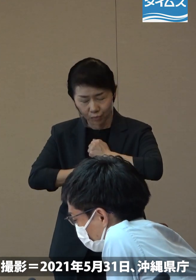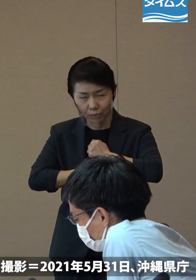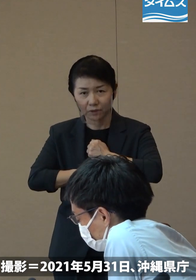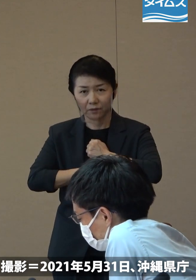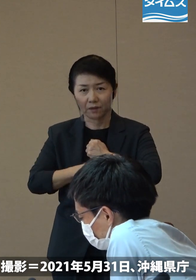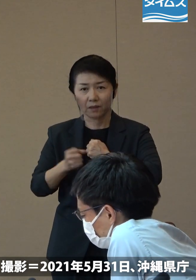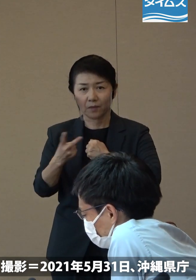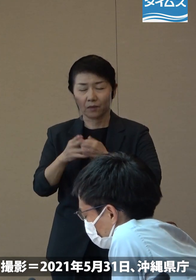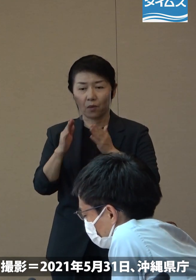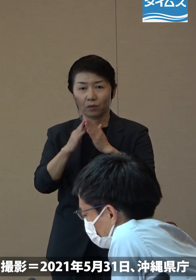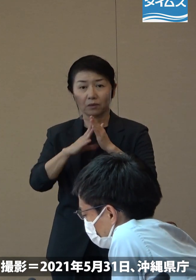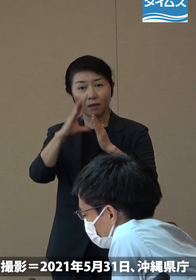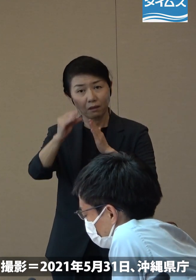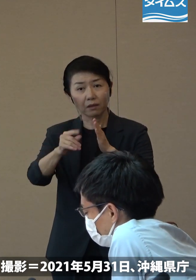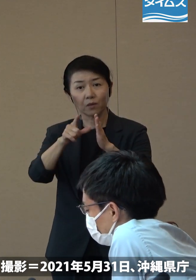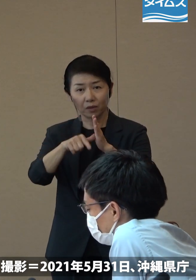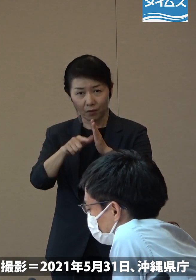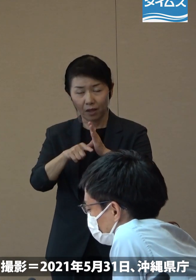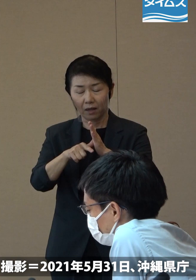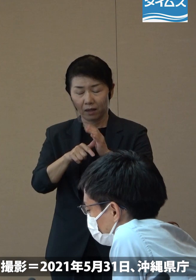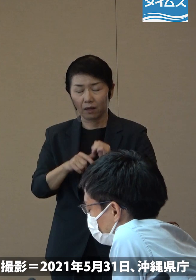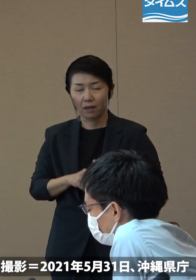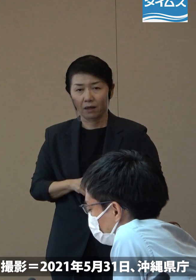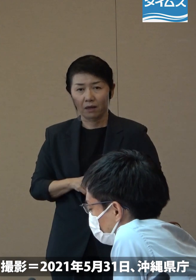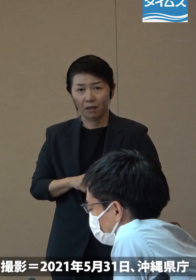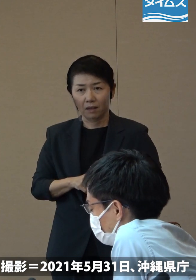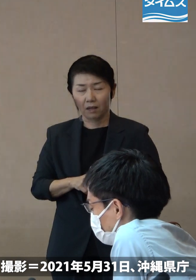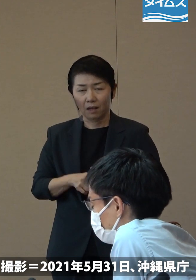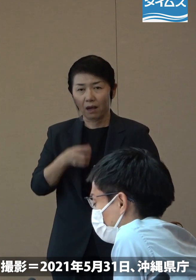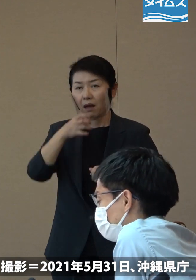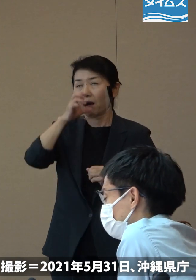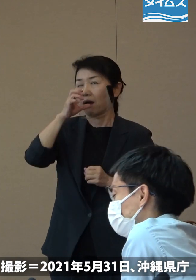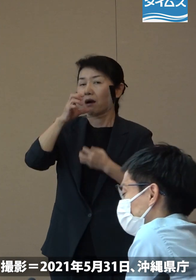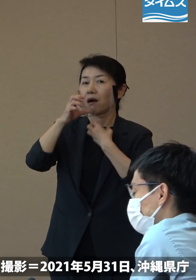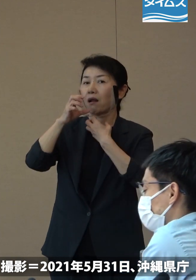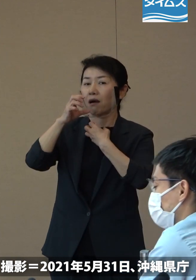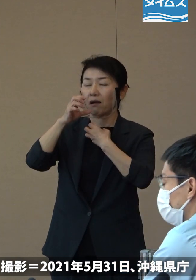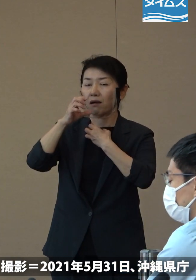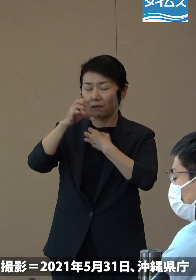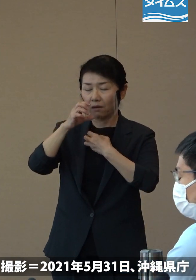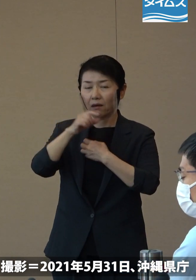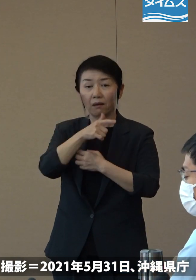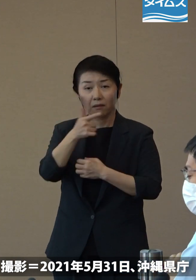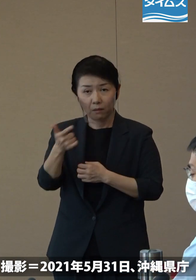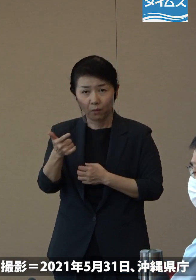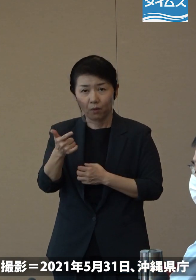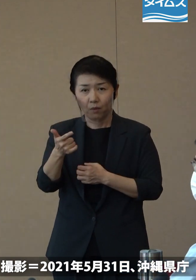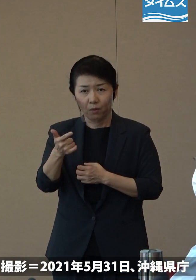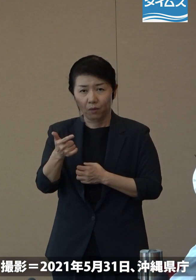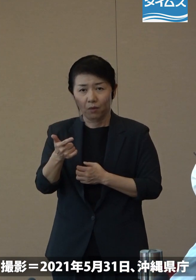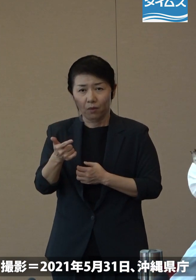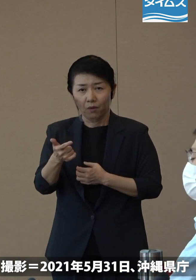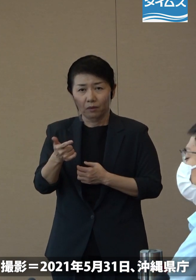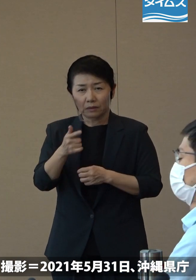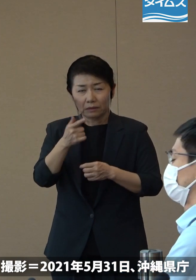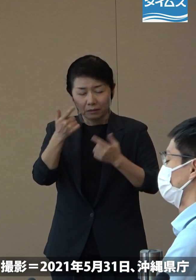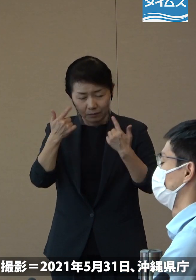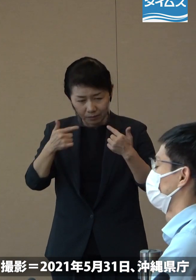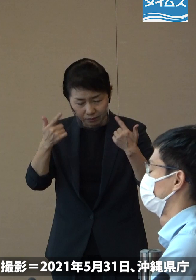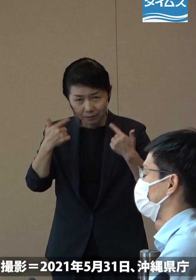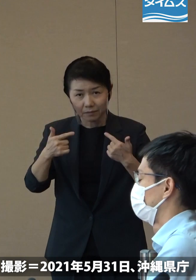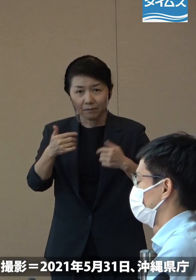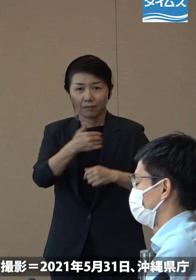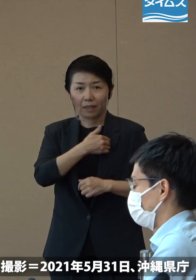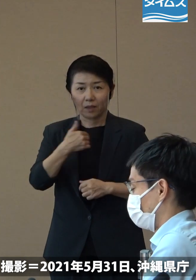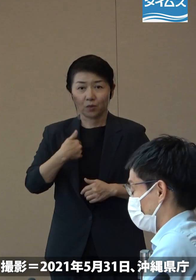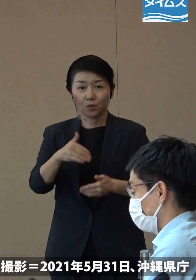に帰った時や日中職場などでも時折うがいをするなどなど、ぜひその一日一日の